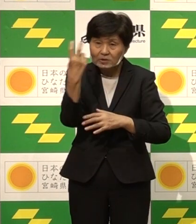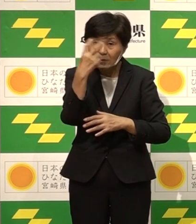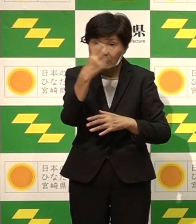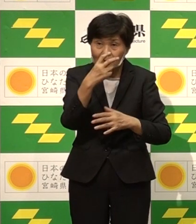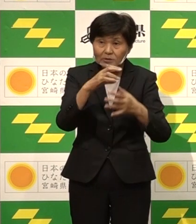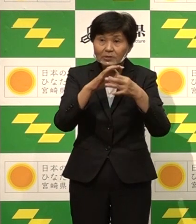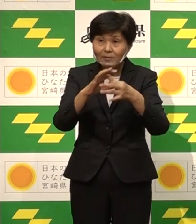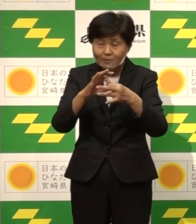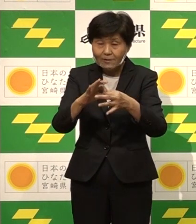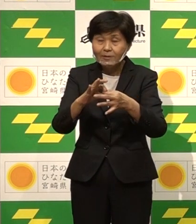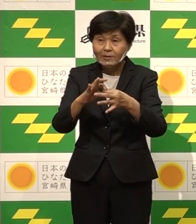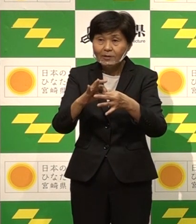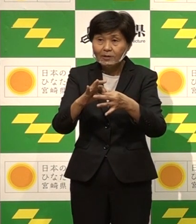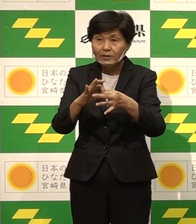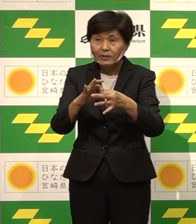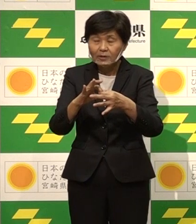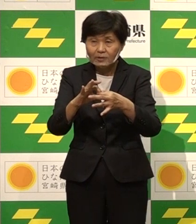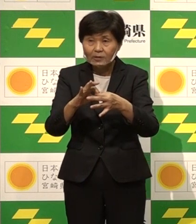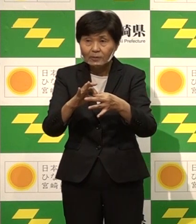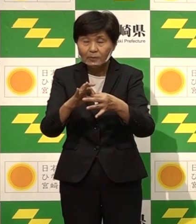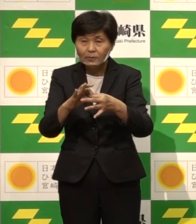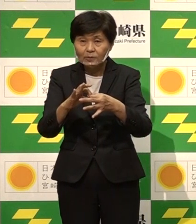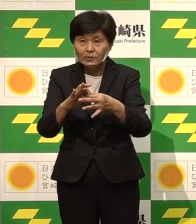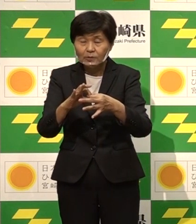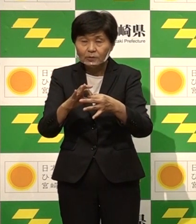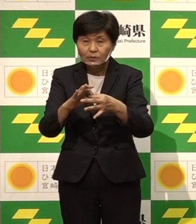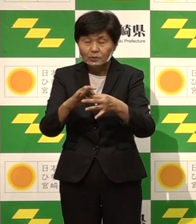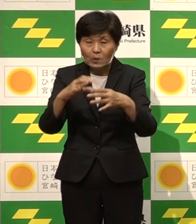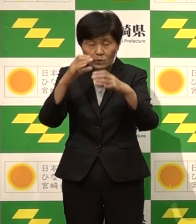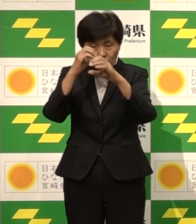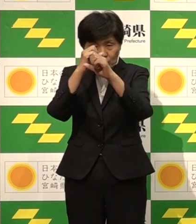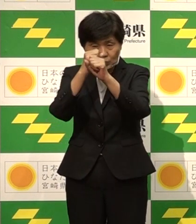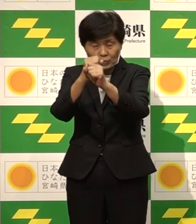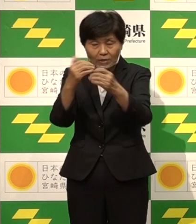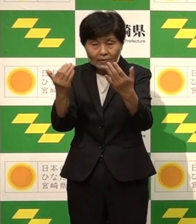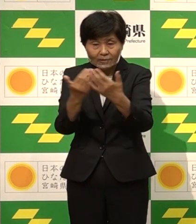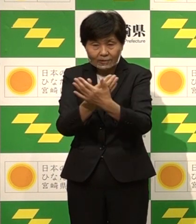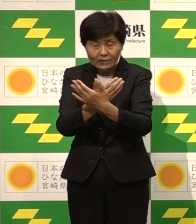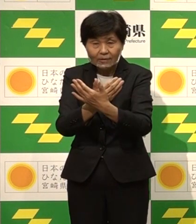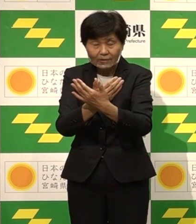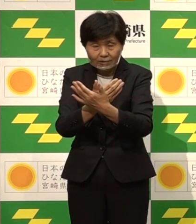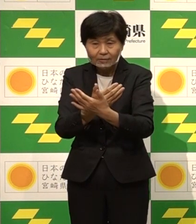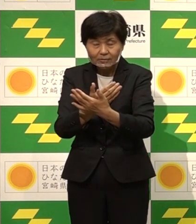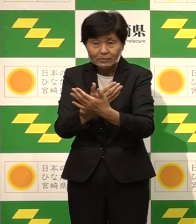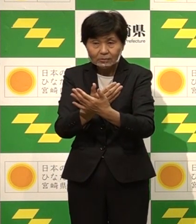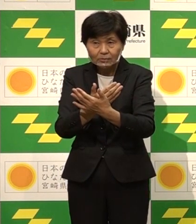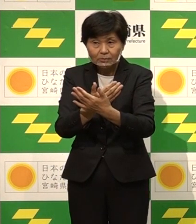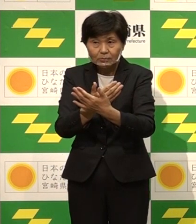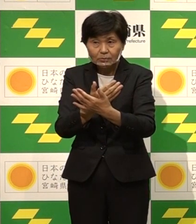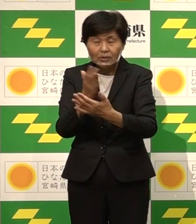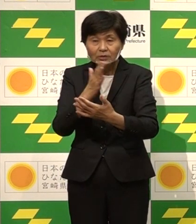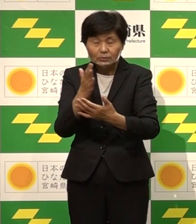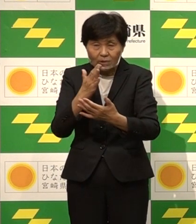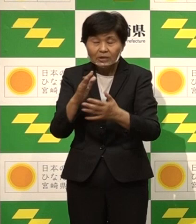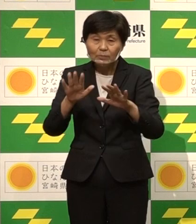からしますと、重点化から外れておりますので、症状のある方ということにな